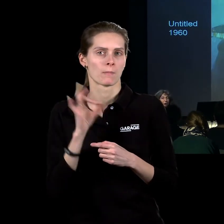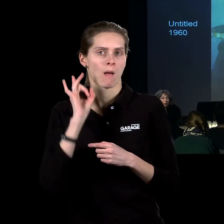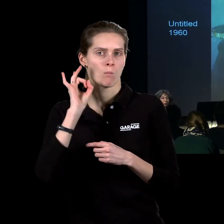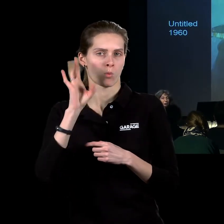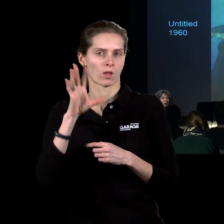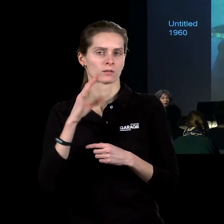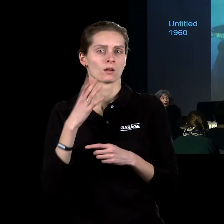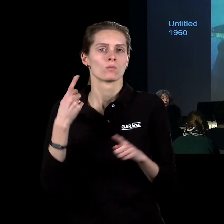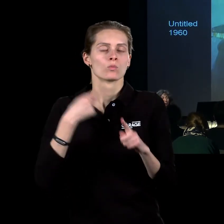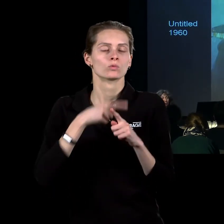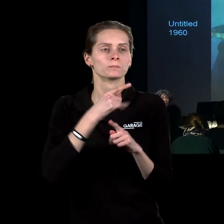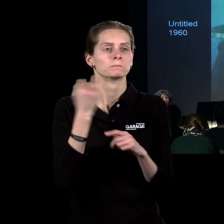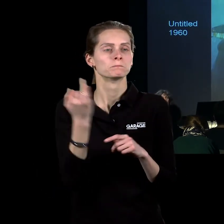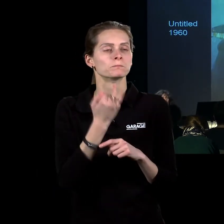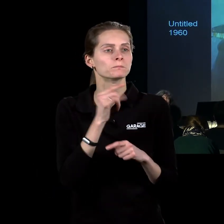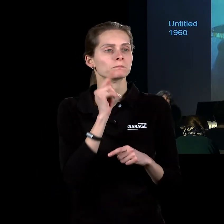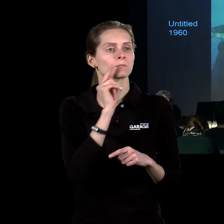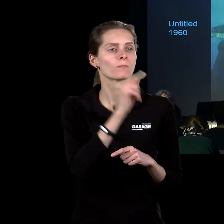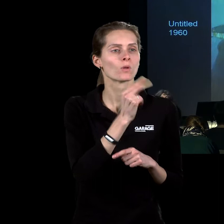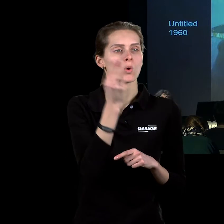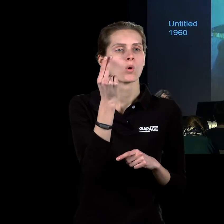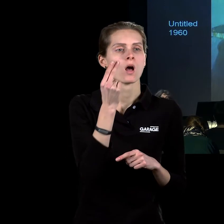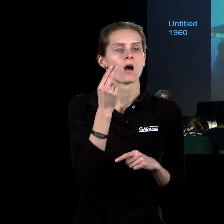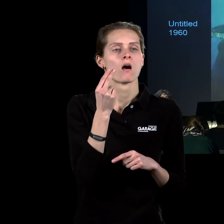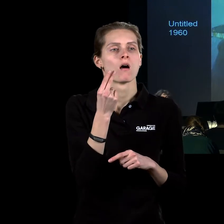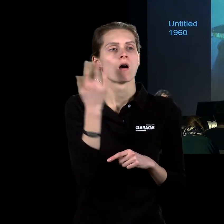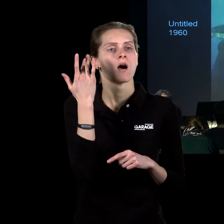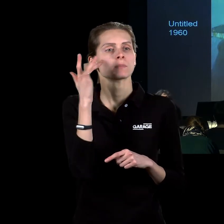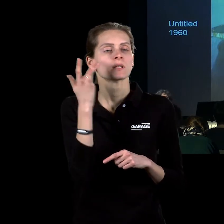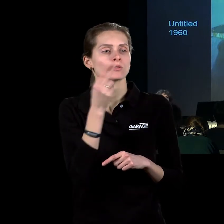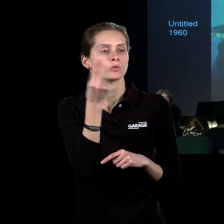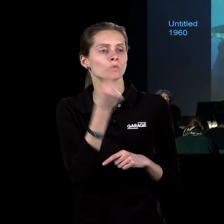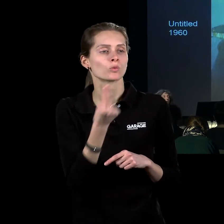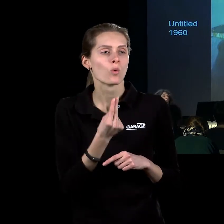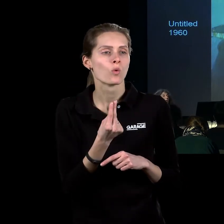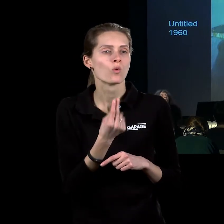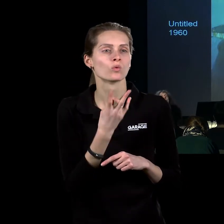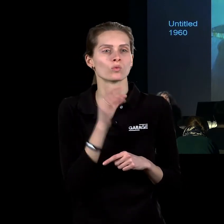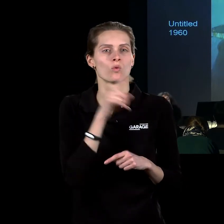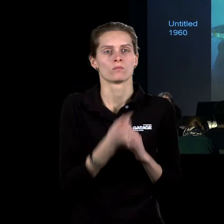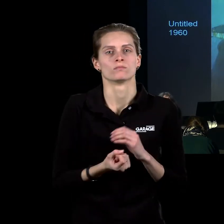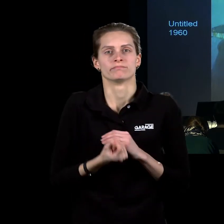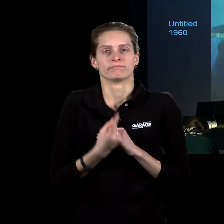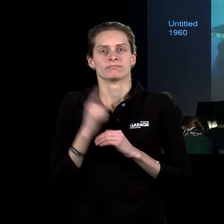частности, к творчеству американского художника армянского происхождения Арчила Горки, который предложил свою версию